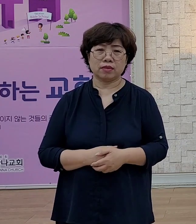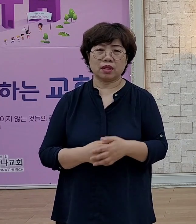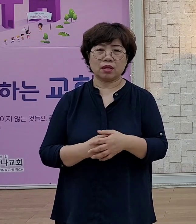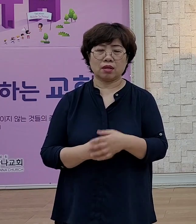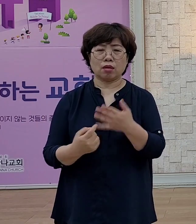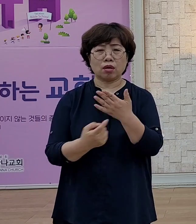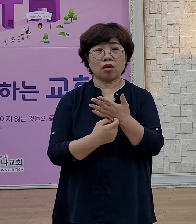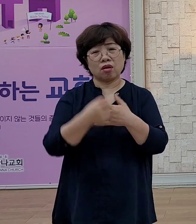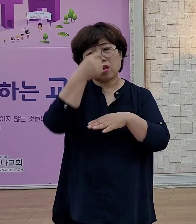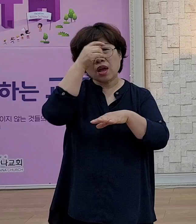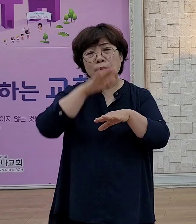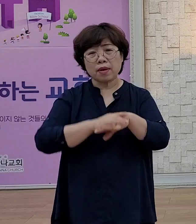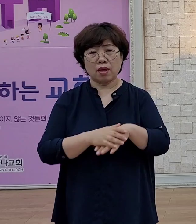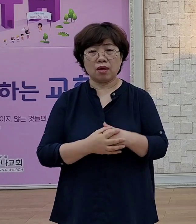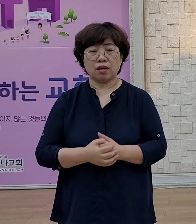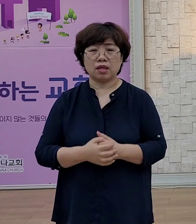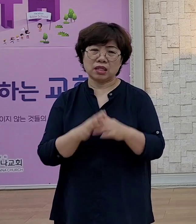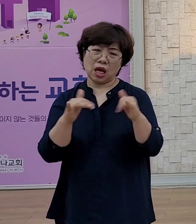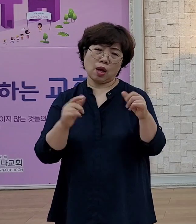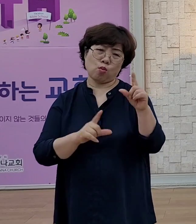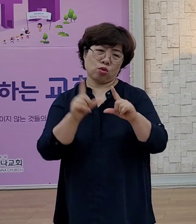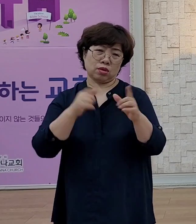껍데기예요.